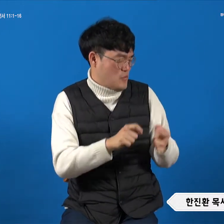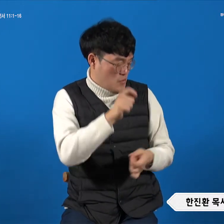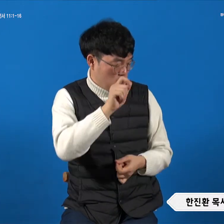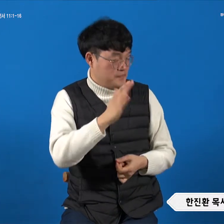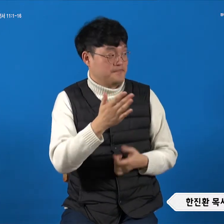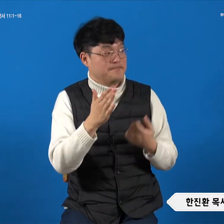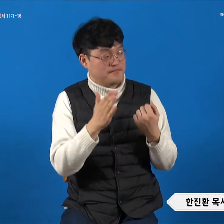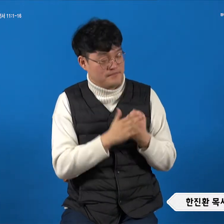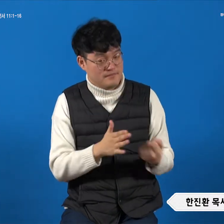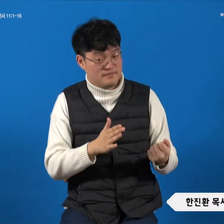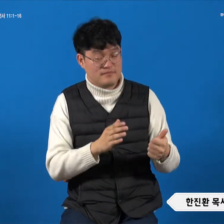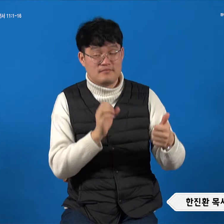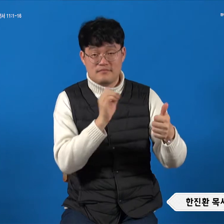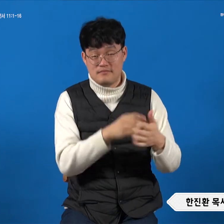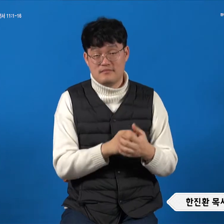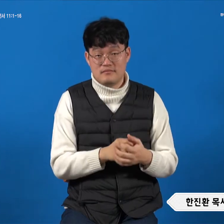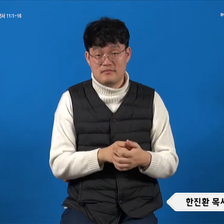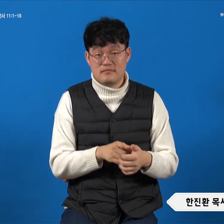있잖아.